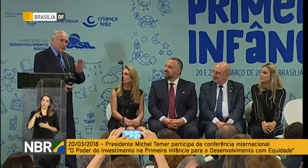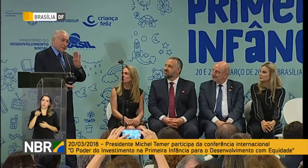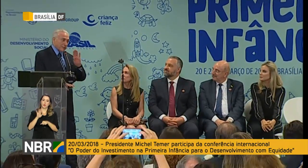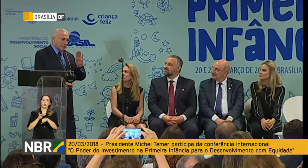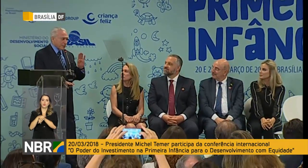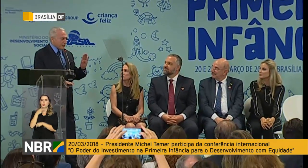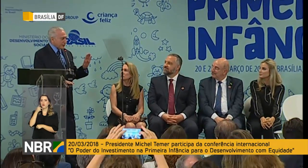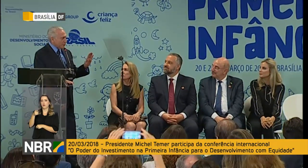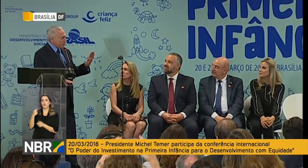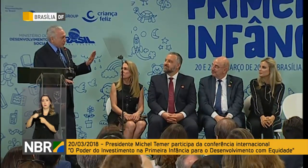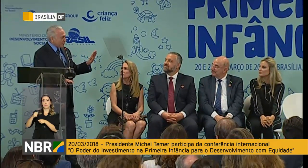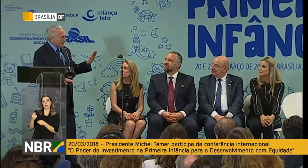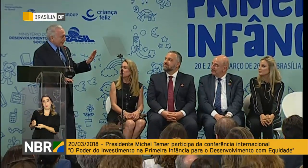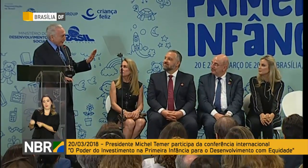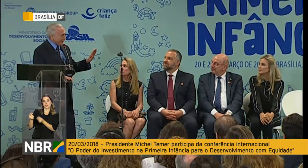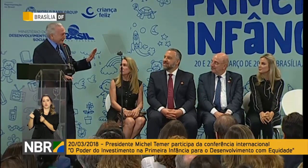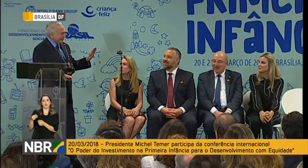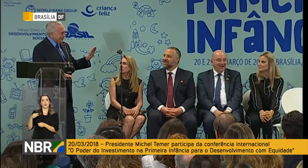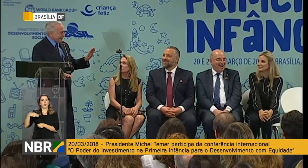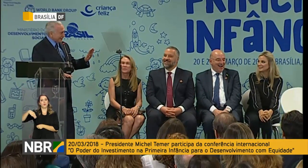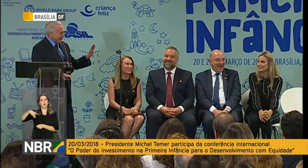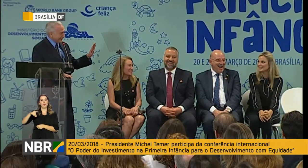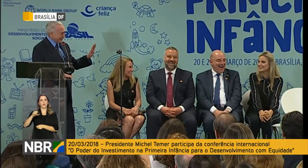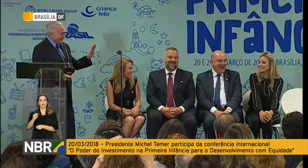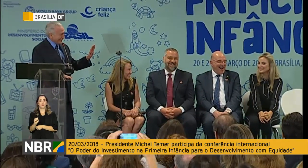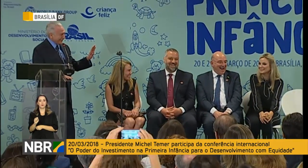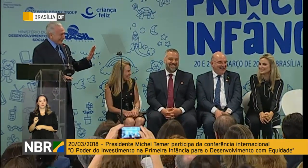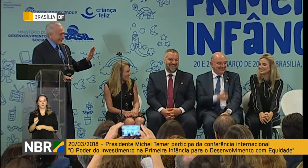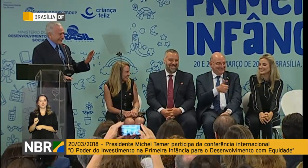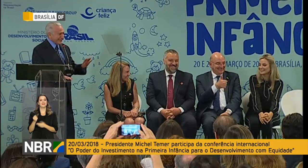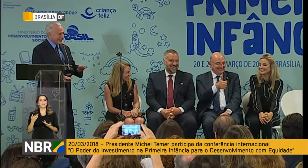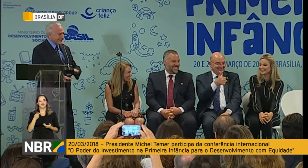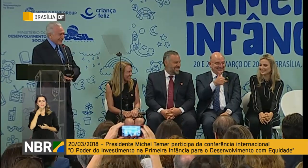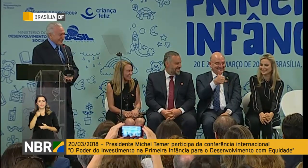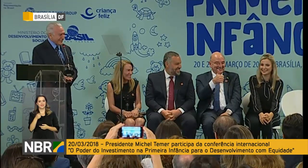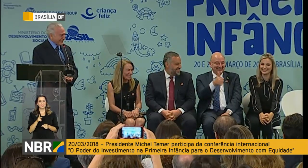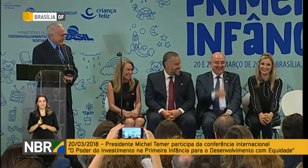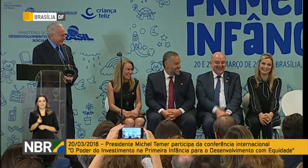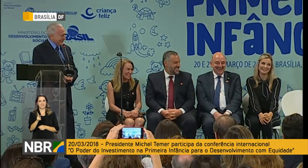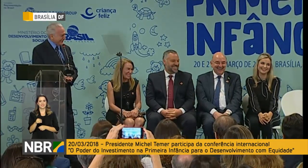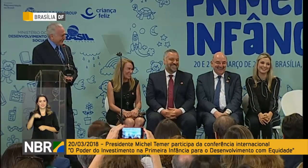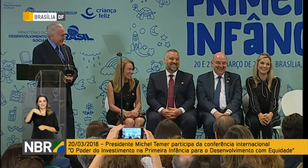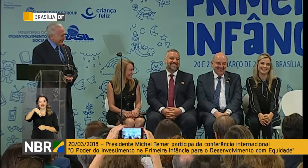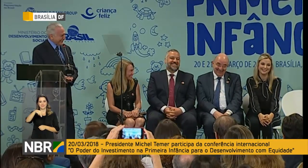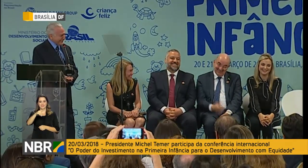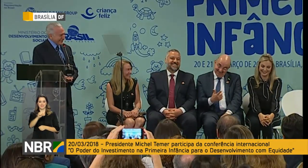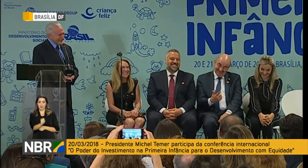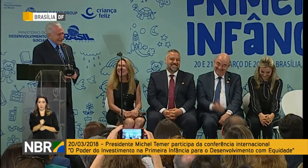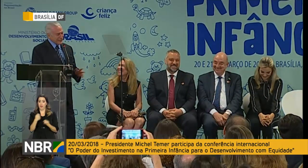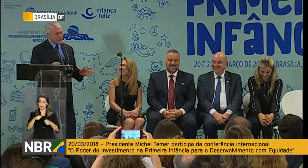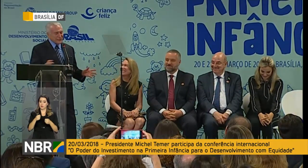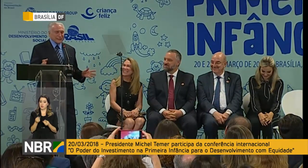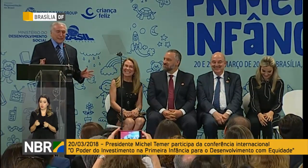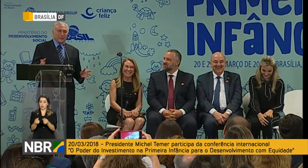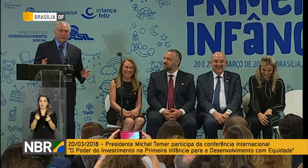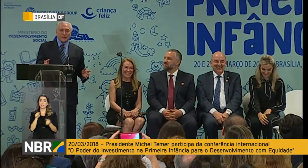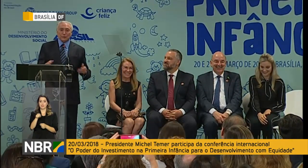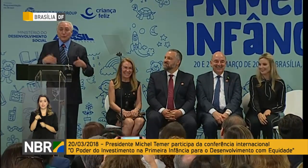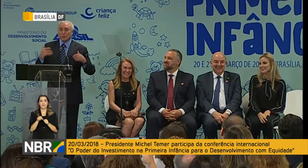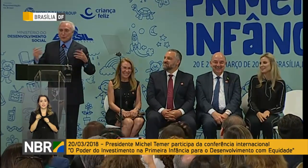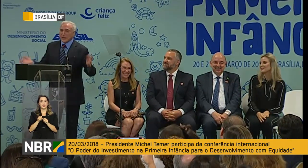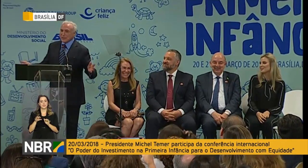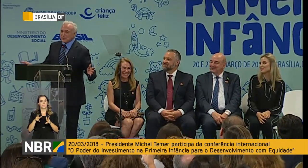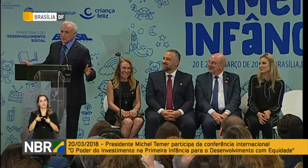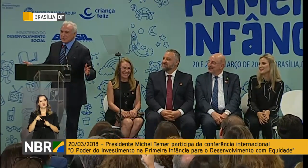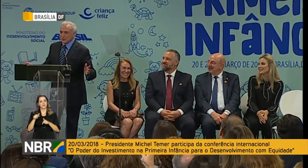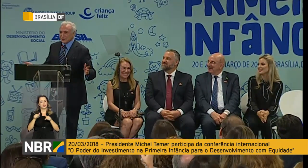chegava, ele dizia, precisa arrumar mais recursos para o Osmar Terra, para o Criança Feliz. Então, e ela fez, realmente faz